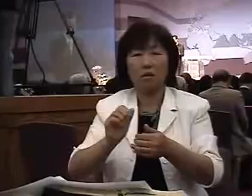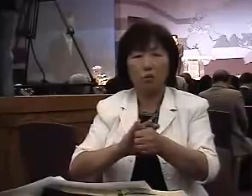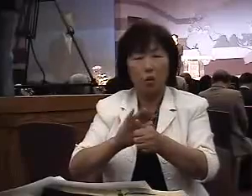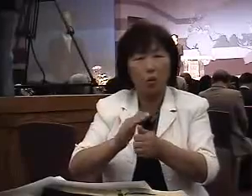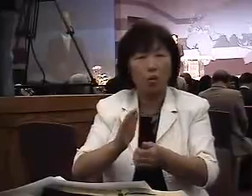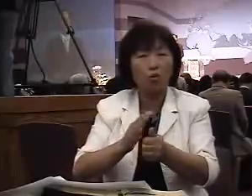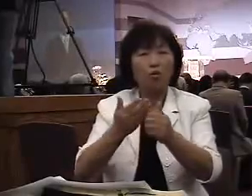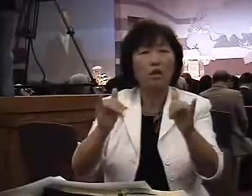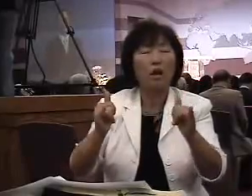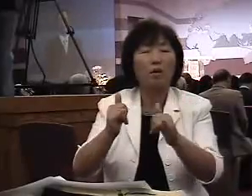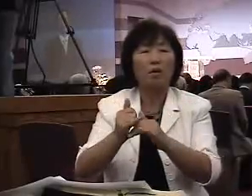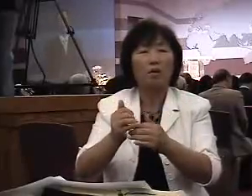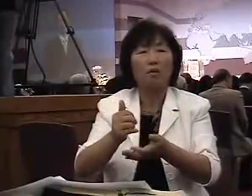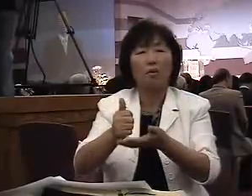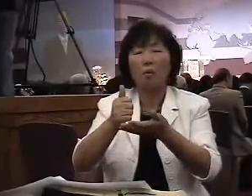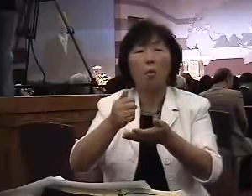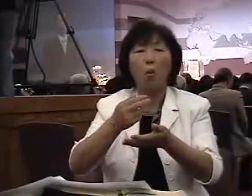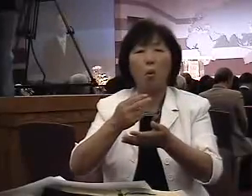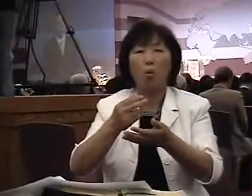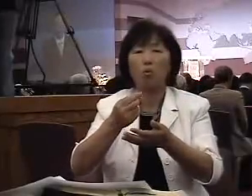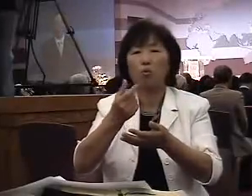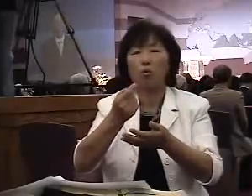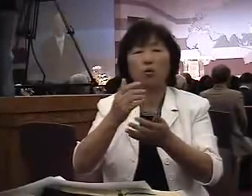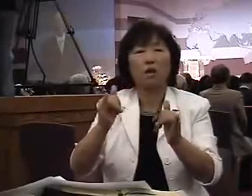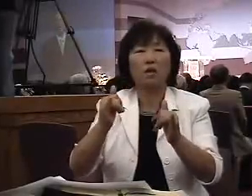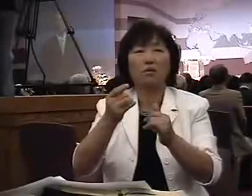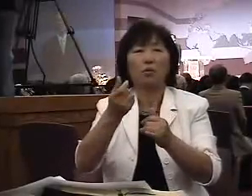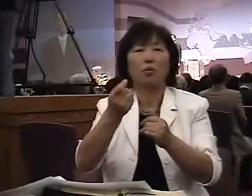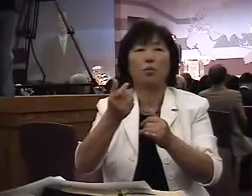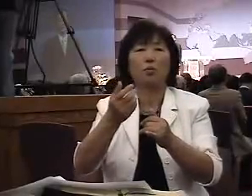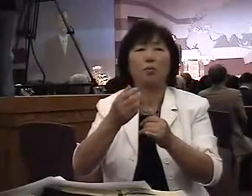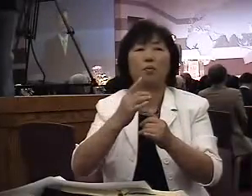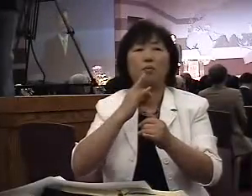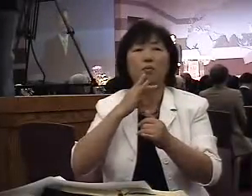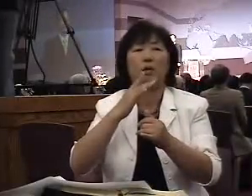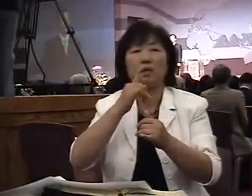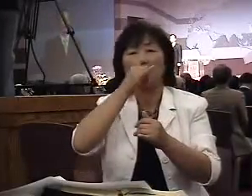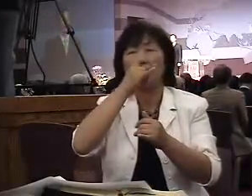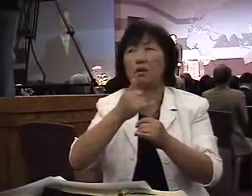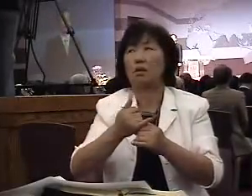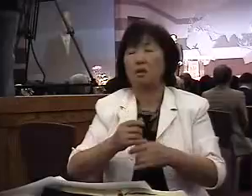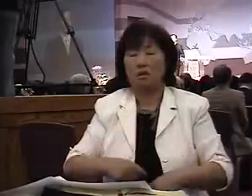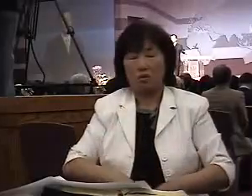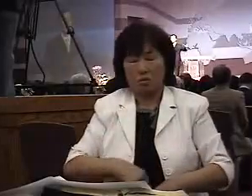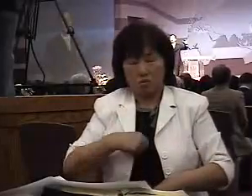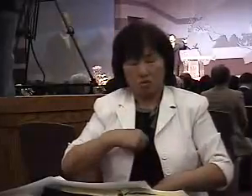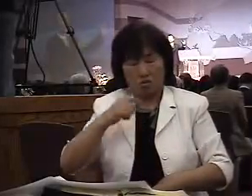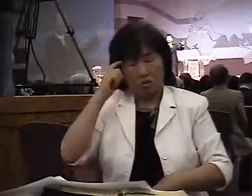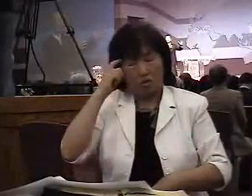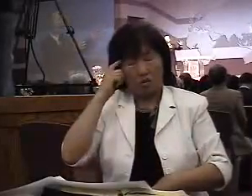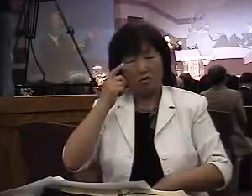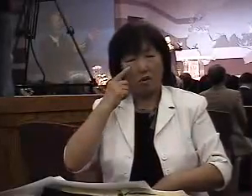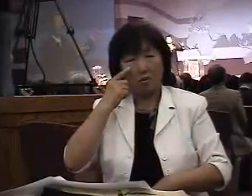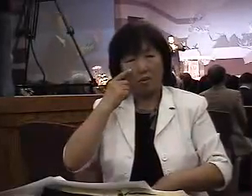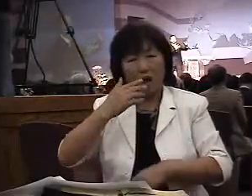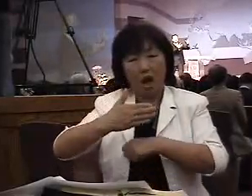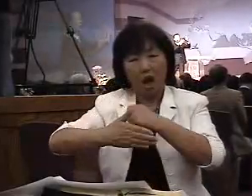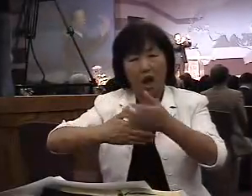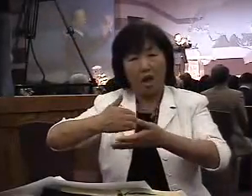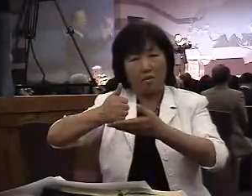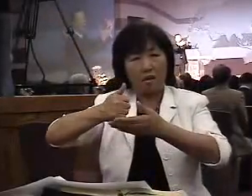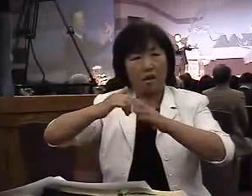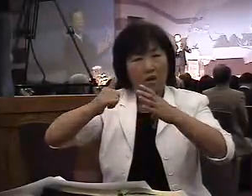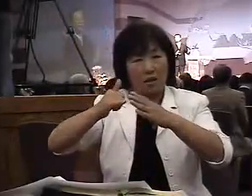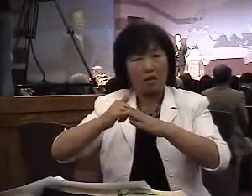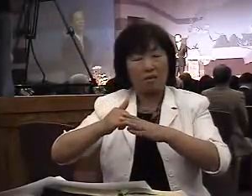그렇게 부족한 것입니까? 솔직하게 한번 생각해볼까요? 우리가 하나님의 나라를 먼저 구하는